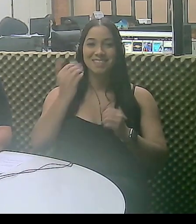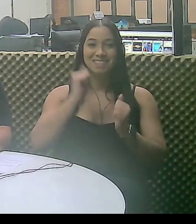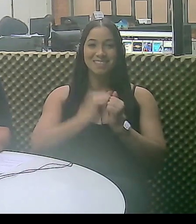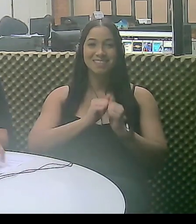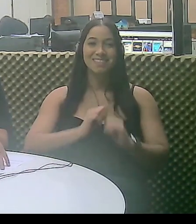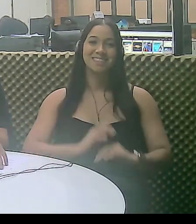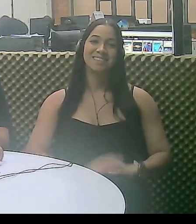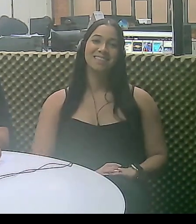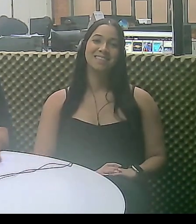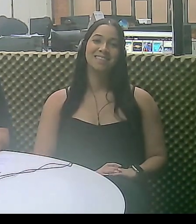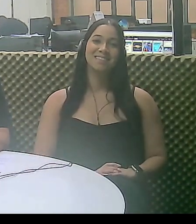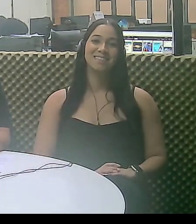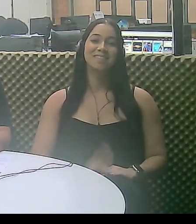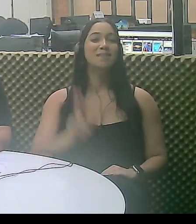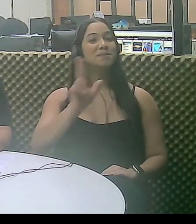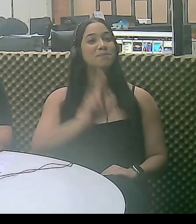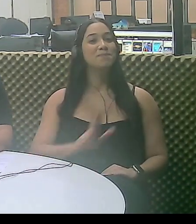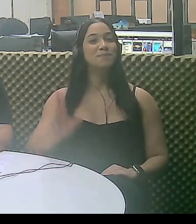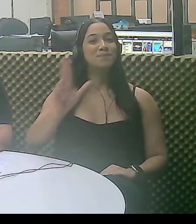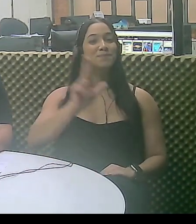gente.